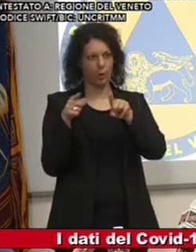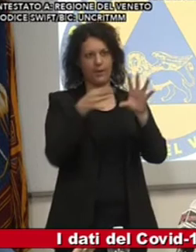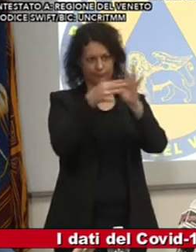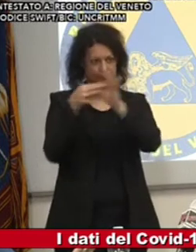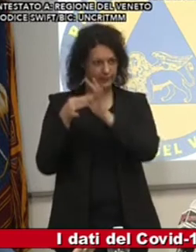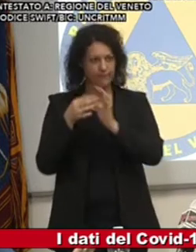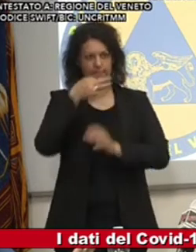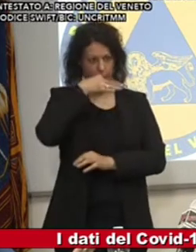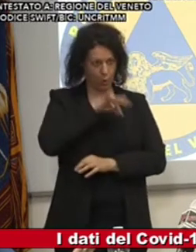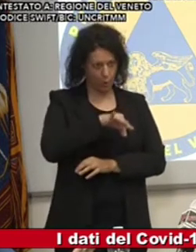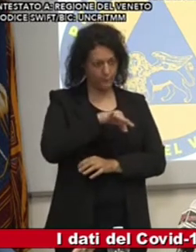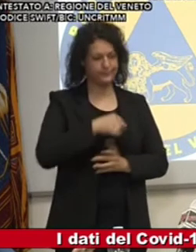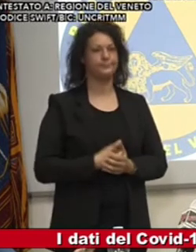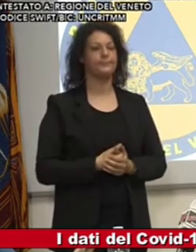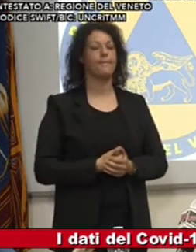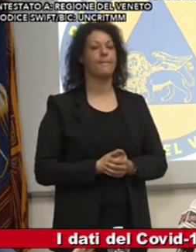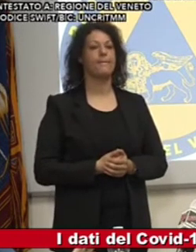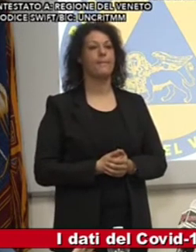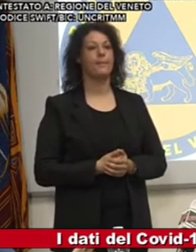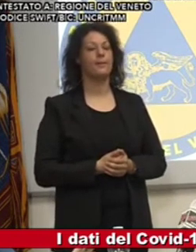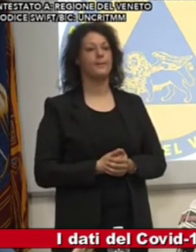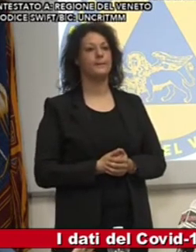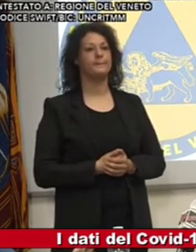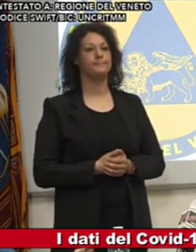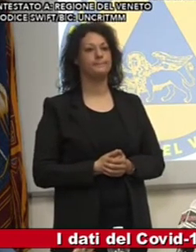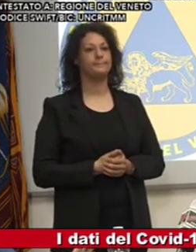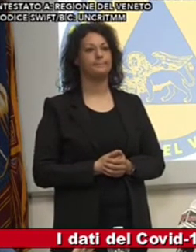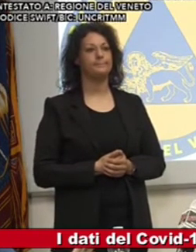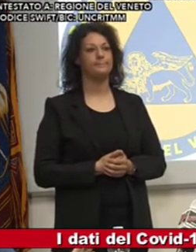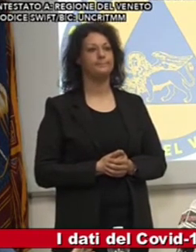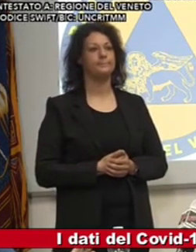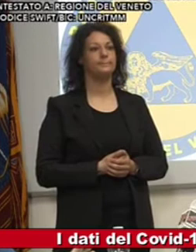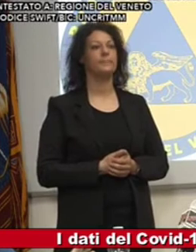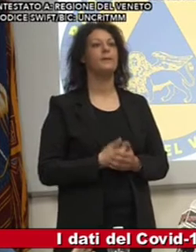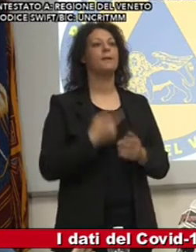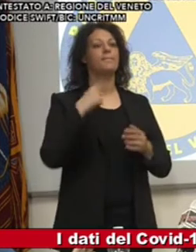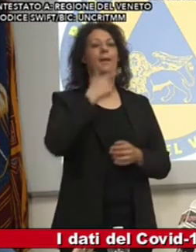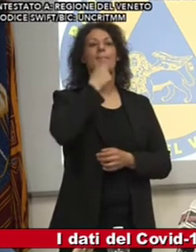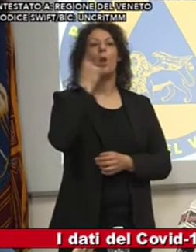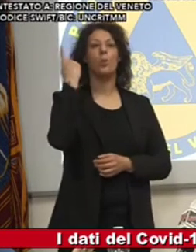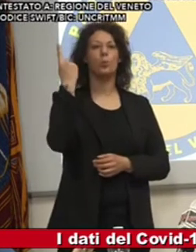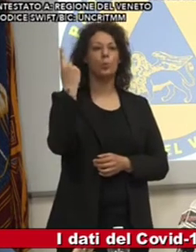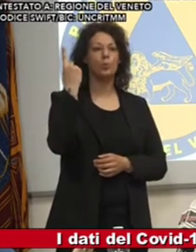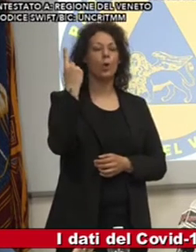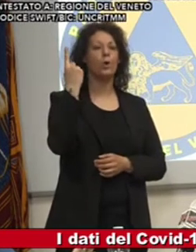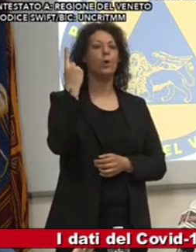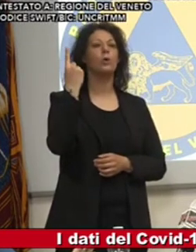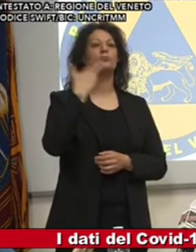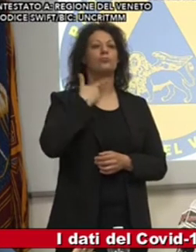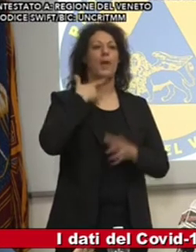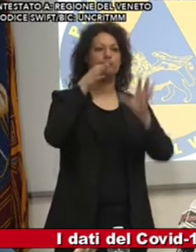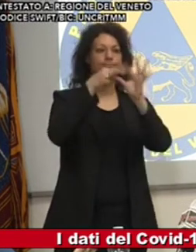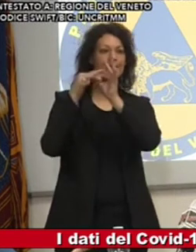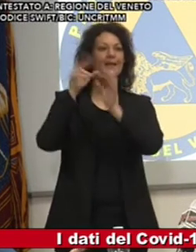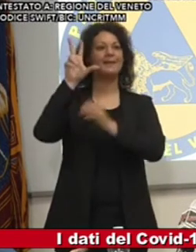il numero dei viaggiatori a bordo dei mezzi zaia ha paragonato il viaggio a bordo di mezzi con i viaggi in auto con persone che non